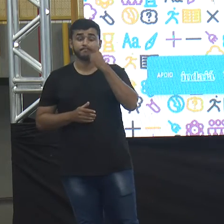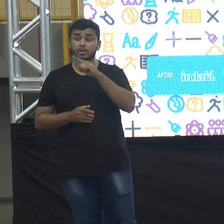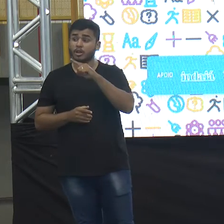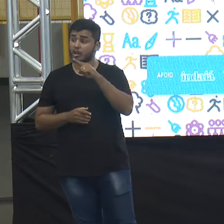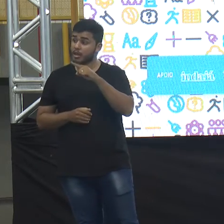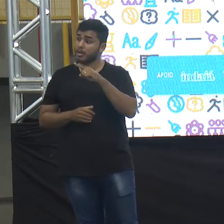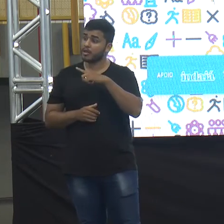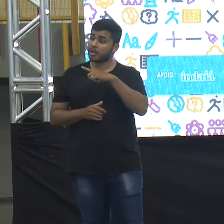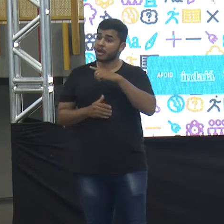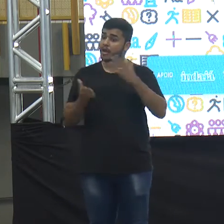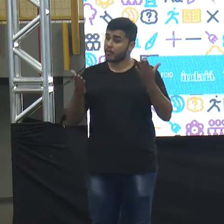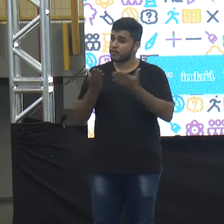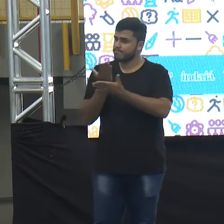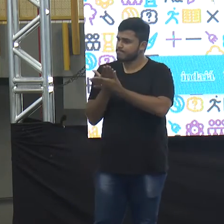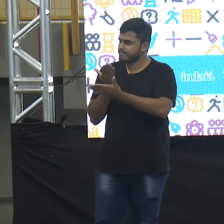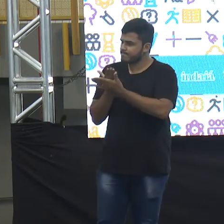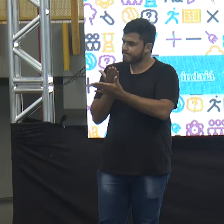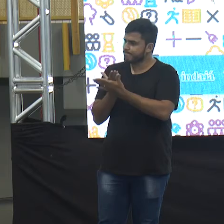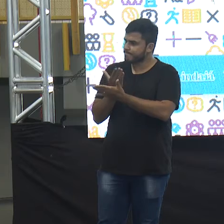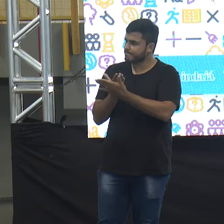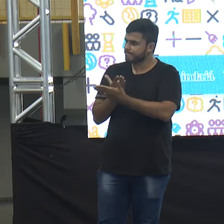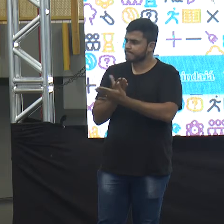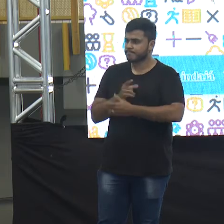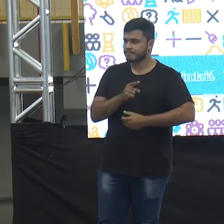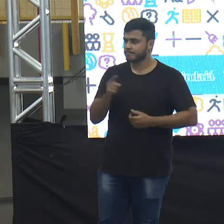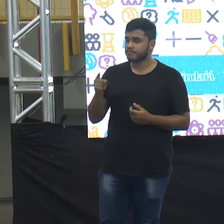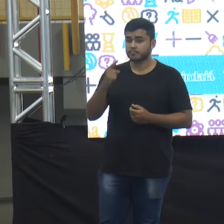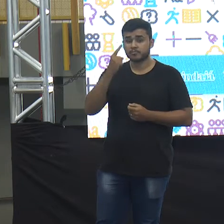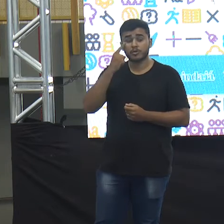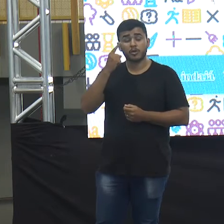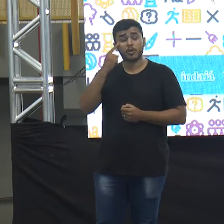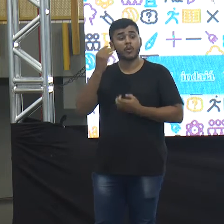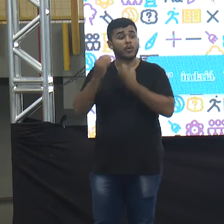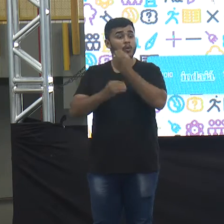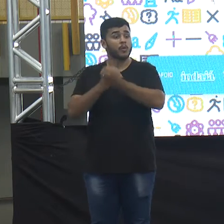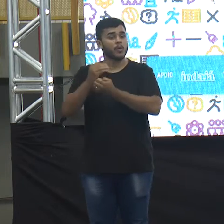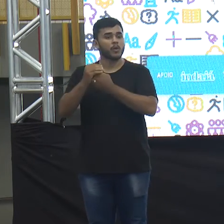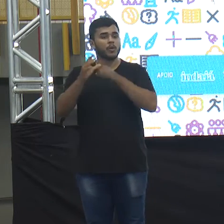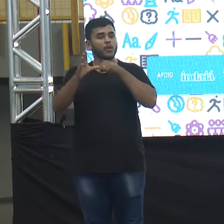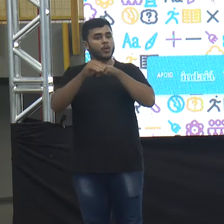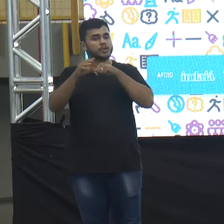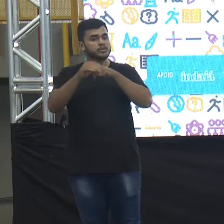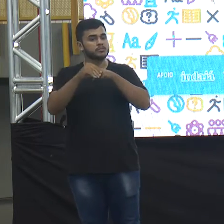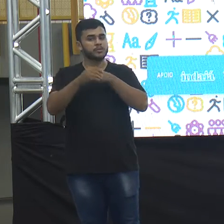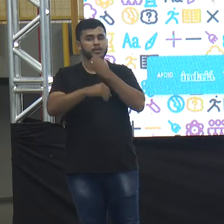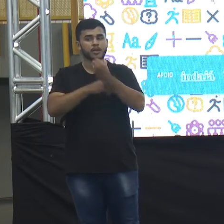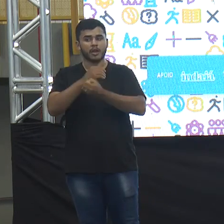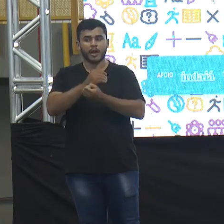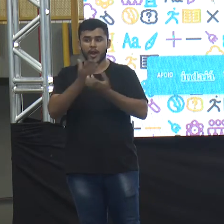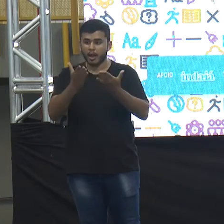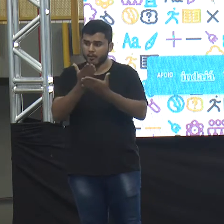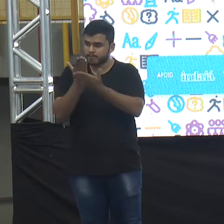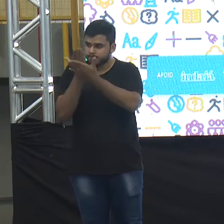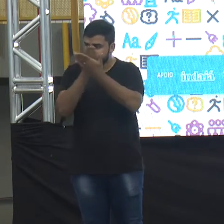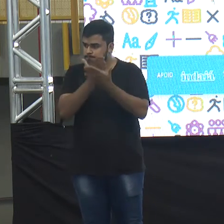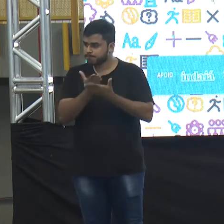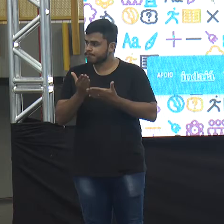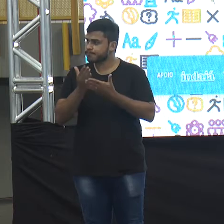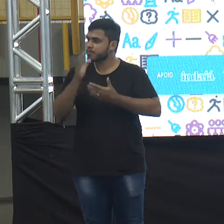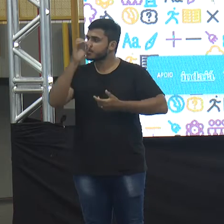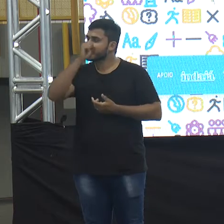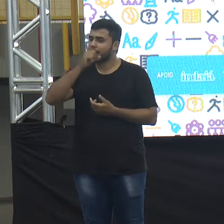tempo que vocês estão destinando a recordar alguns conhecimentos, aperfeiçoar